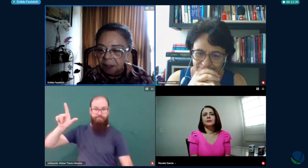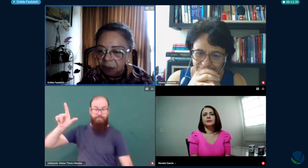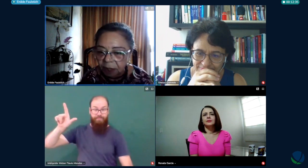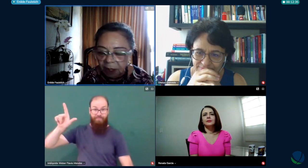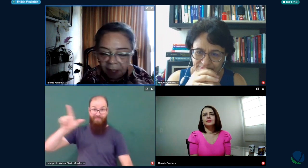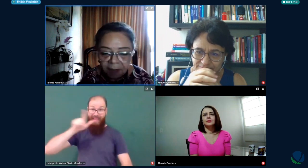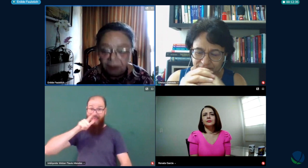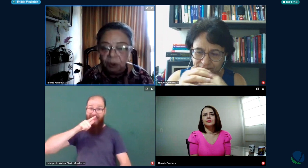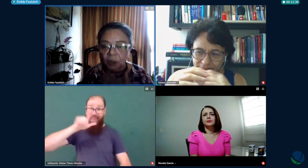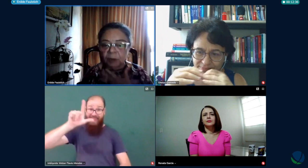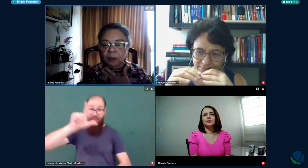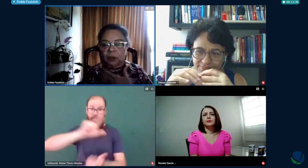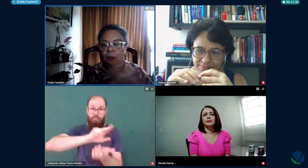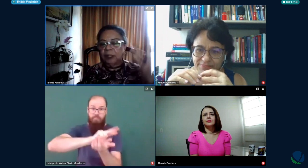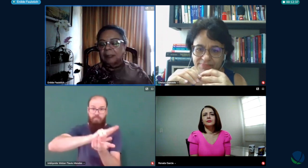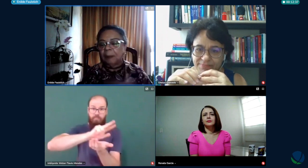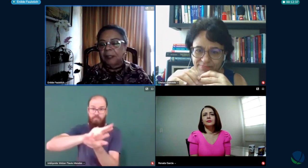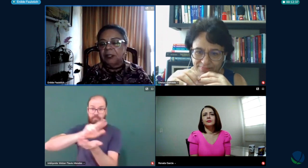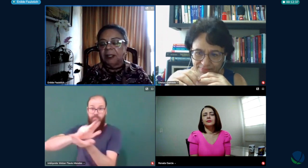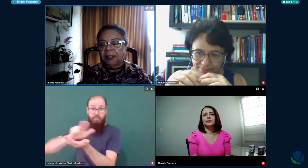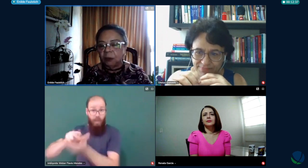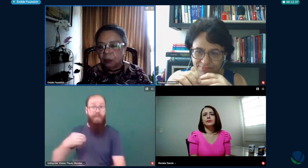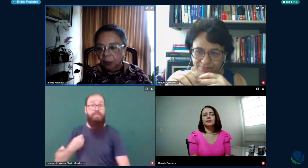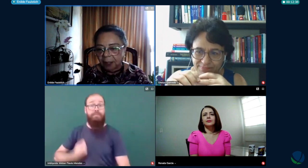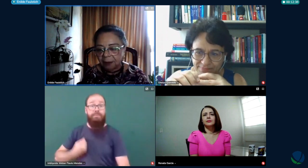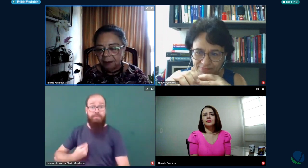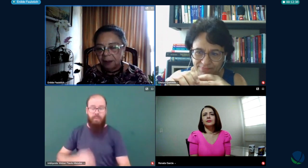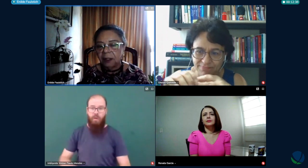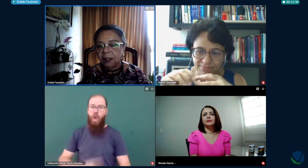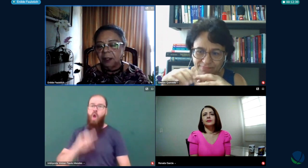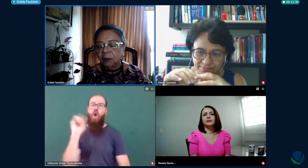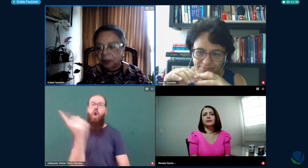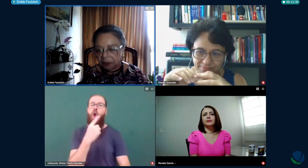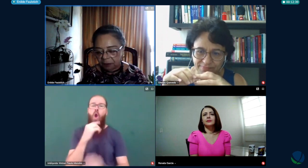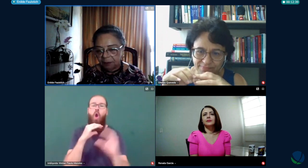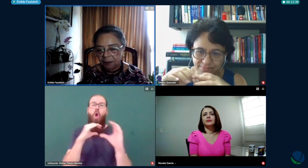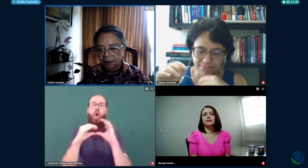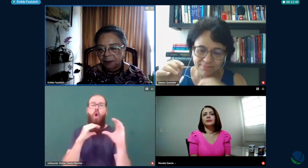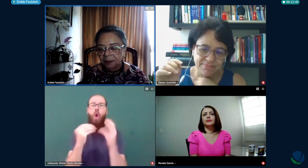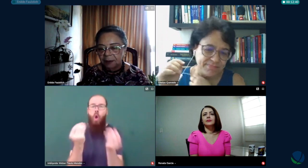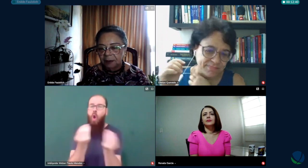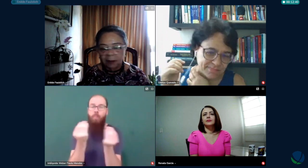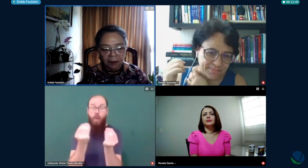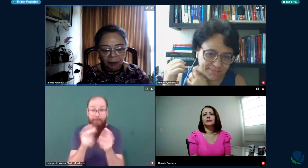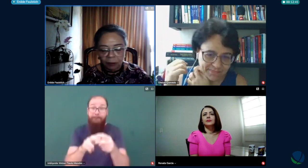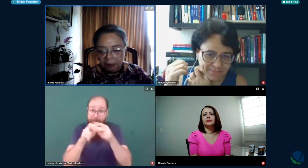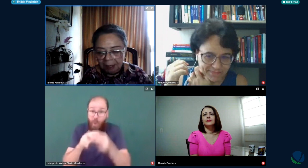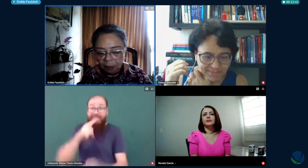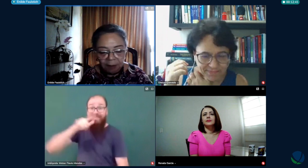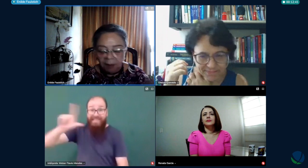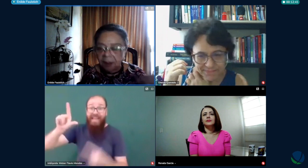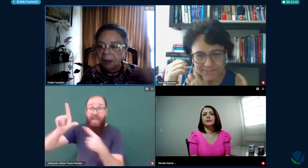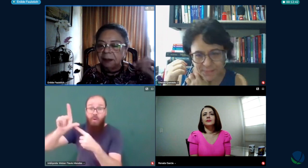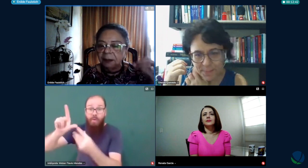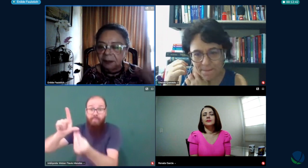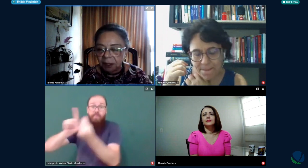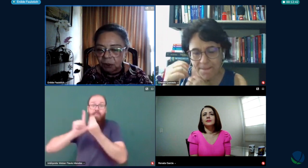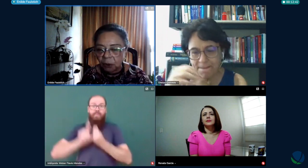línguas existem, todo mundo se comunica por meio de língua e de línguas. Então, eu trago